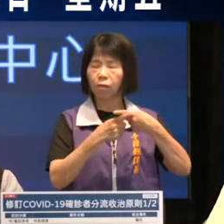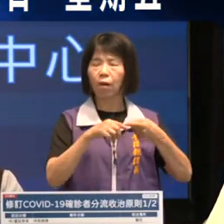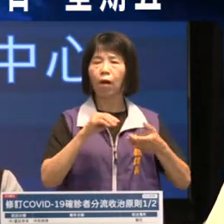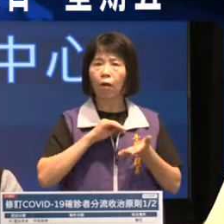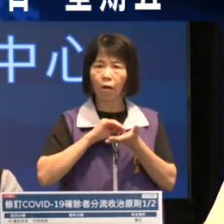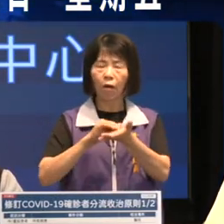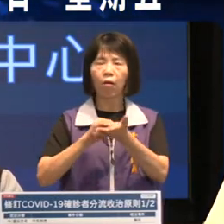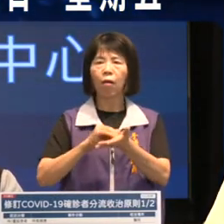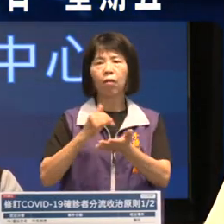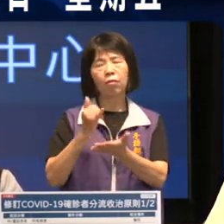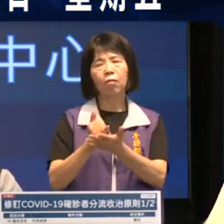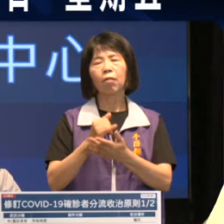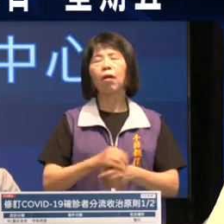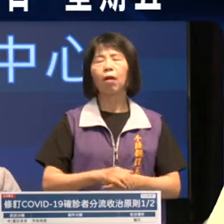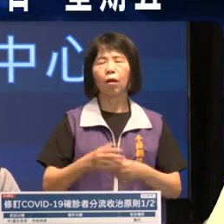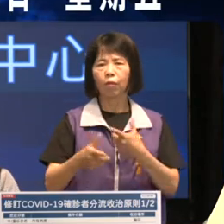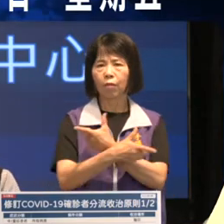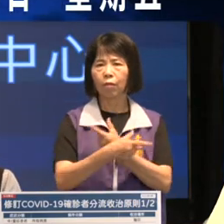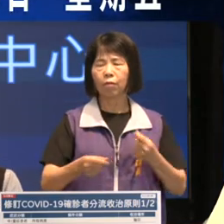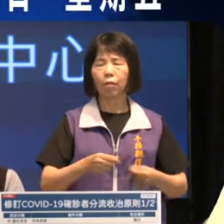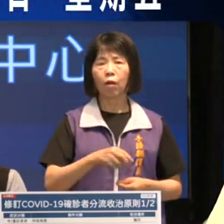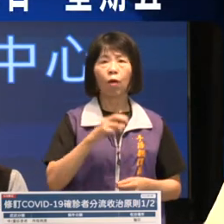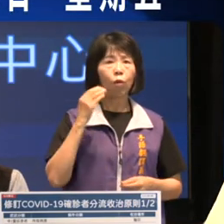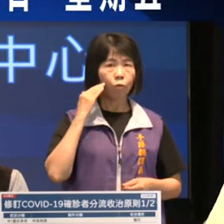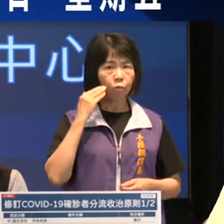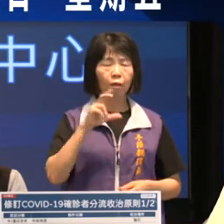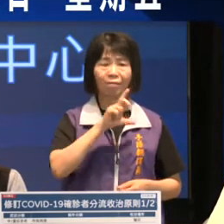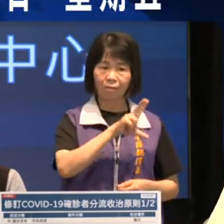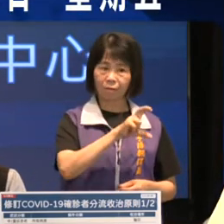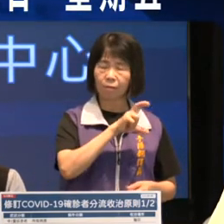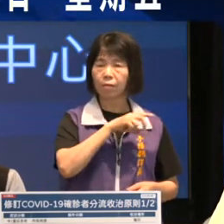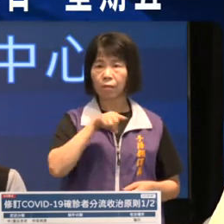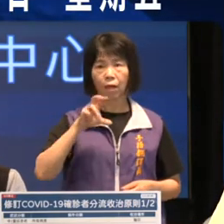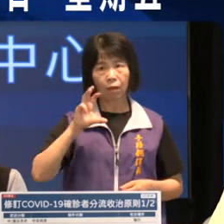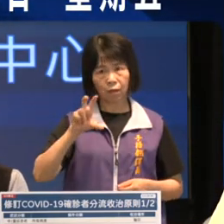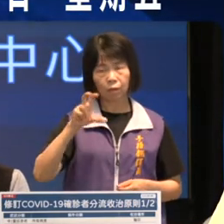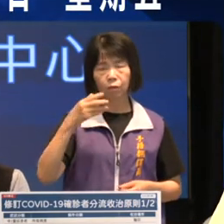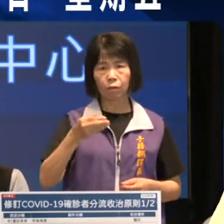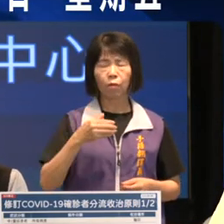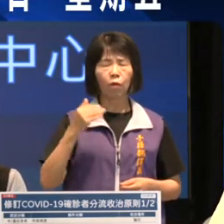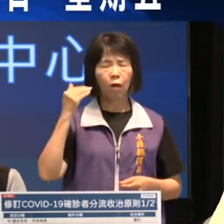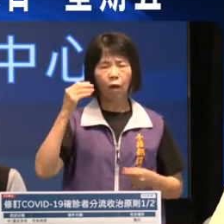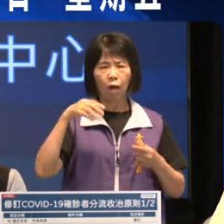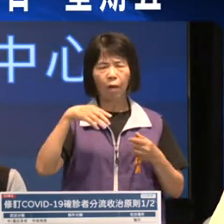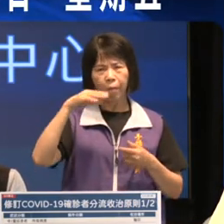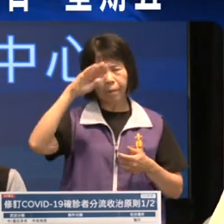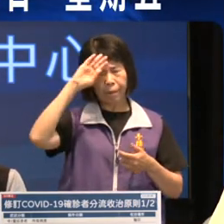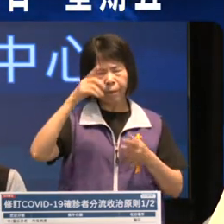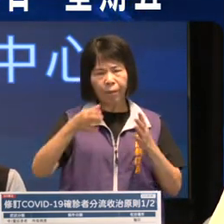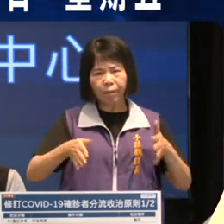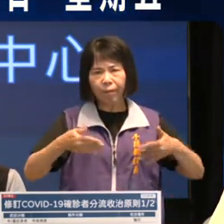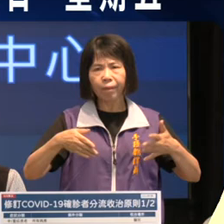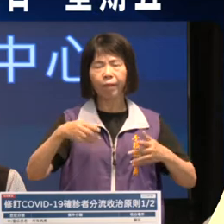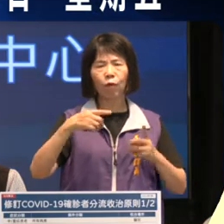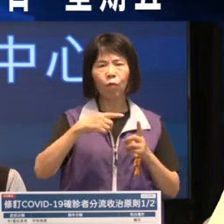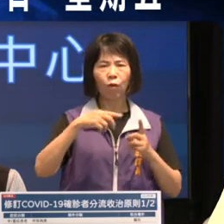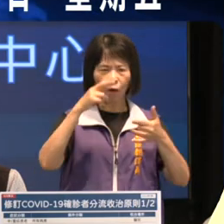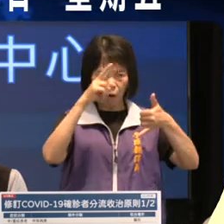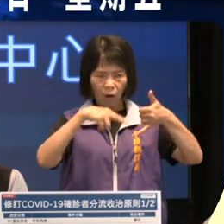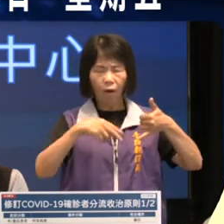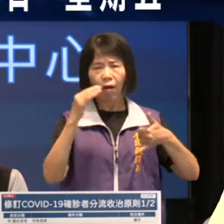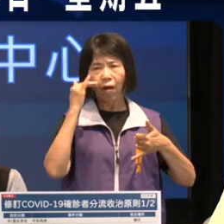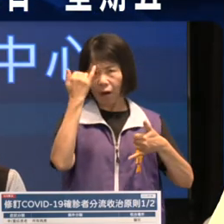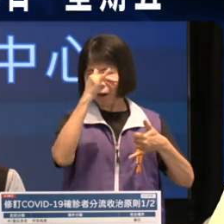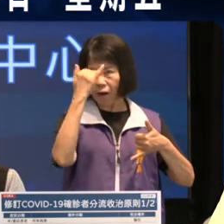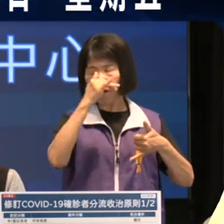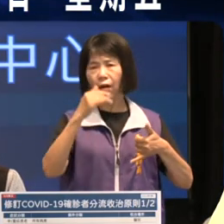吁确诊者病变后建议直接就医。而目前也显示医疗院所面临量能非常大，人